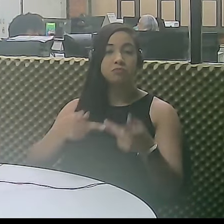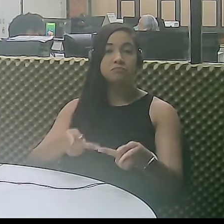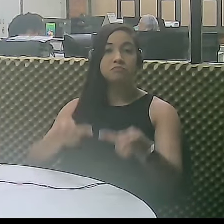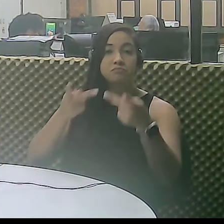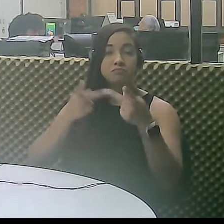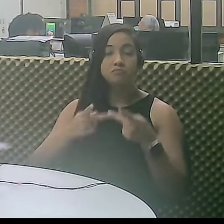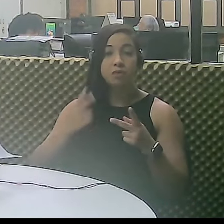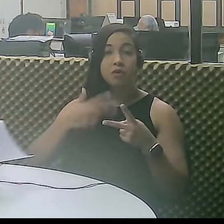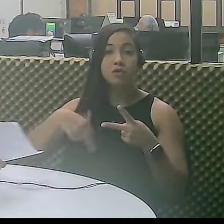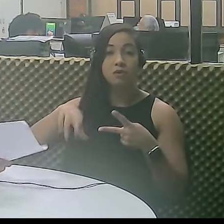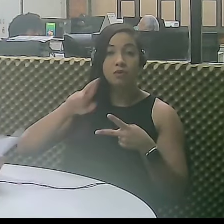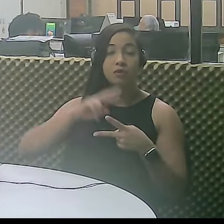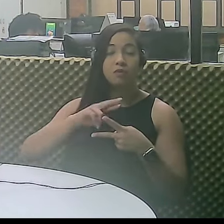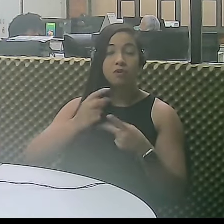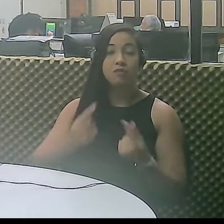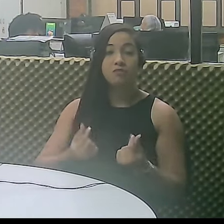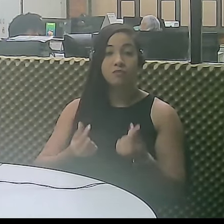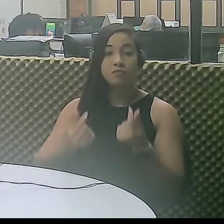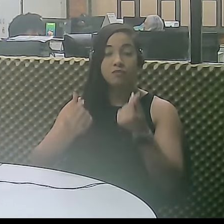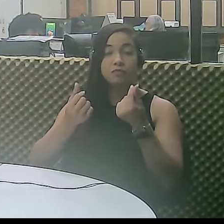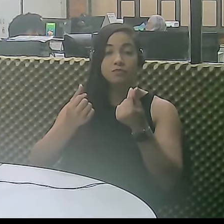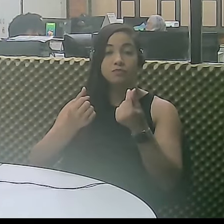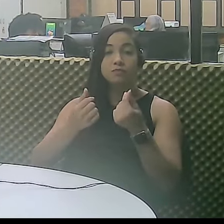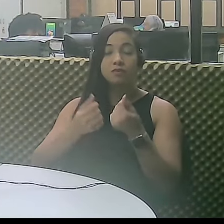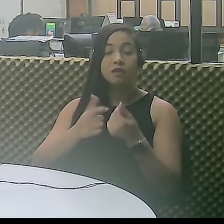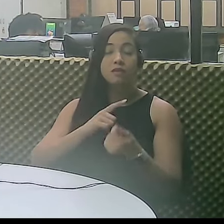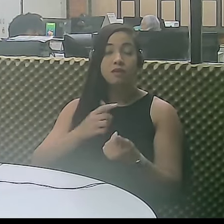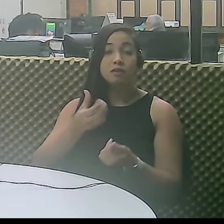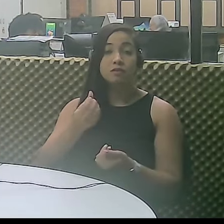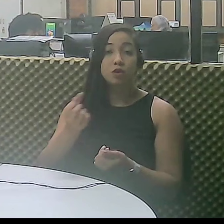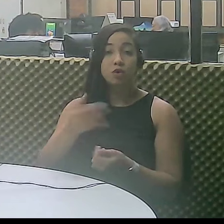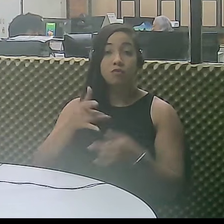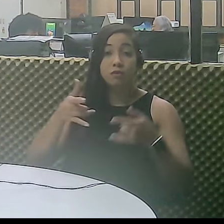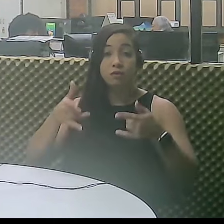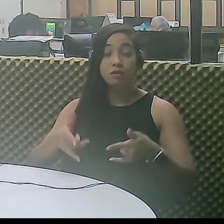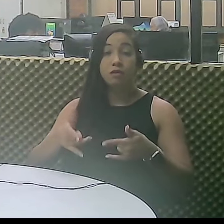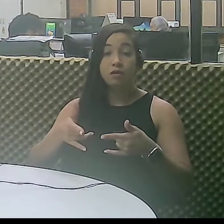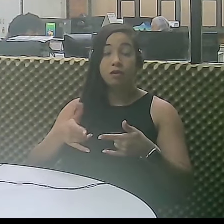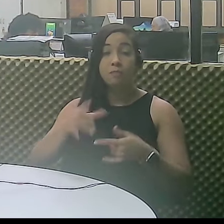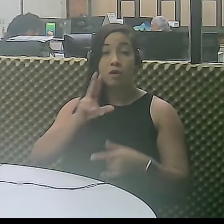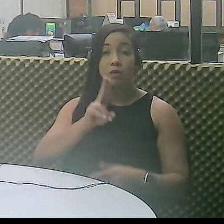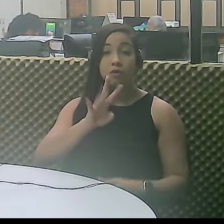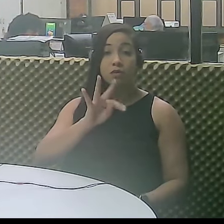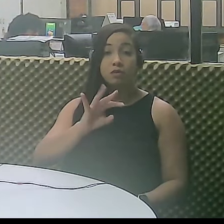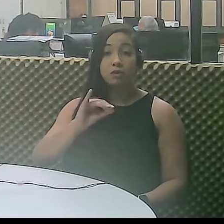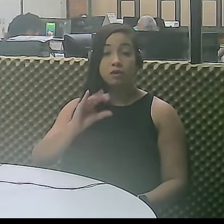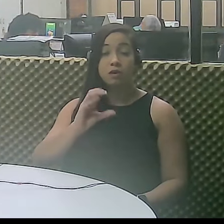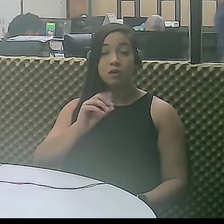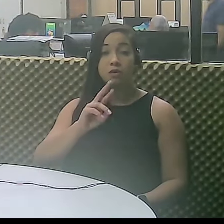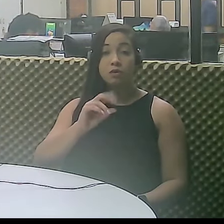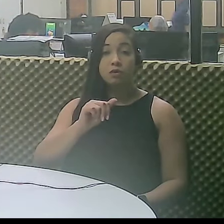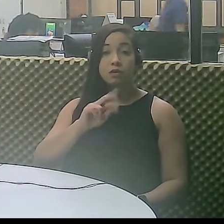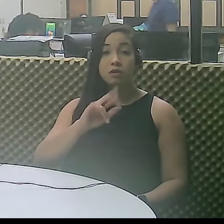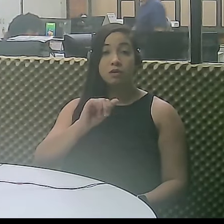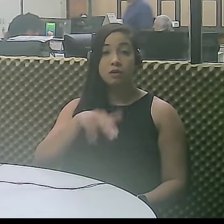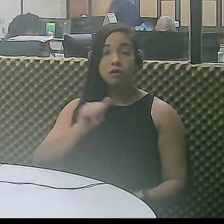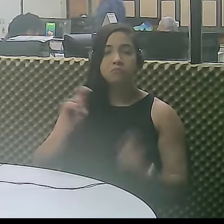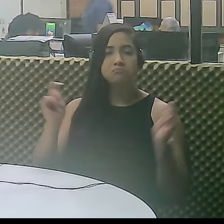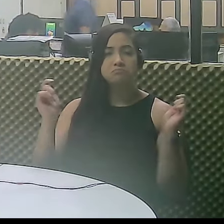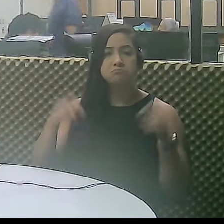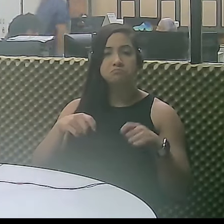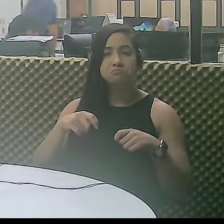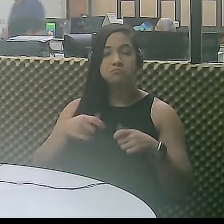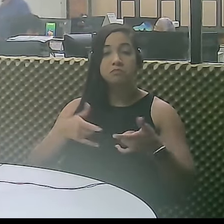receber mais recursos financeiros para o funcionamento de 6 leitos de terapia intensiva coronariana. A habilitação